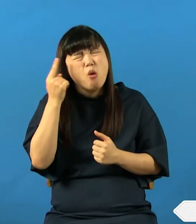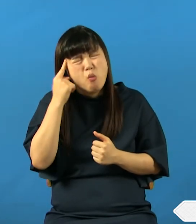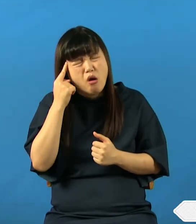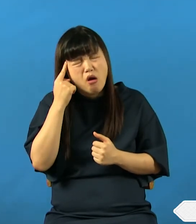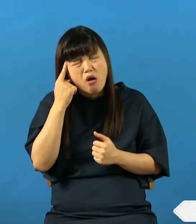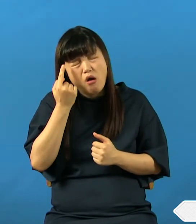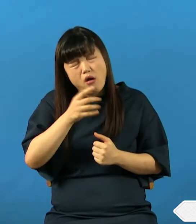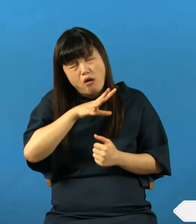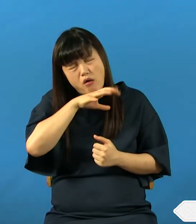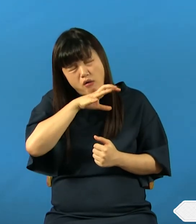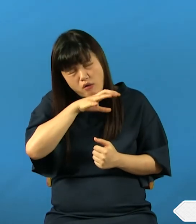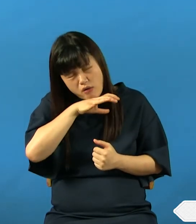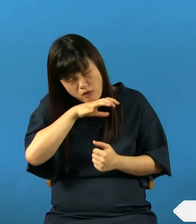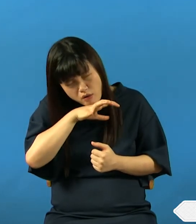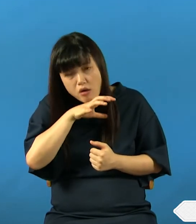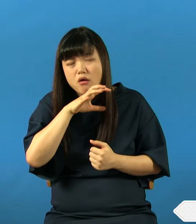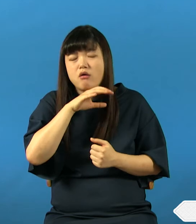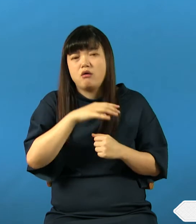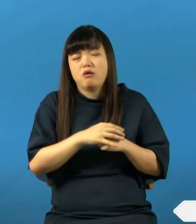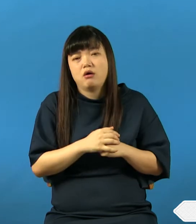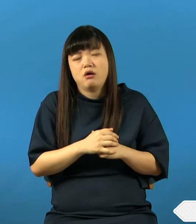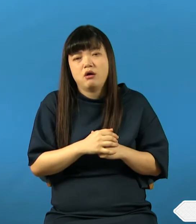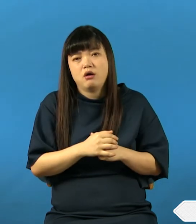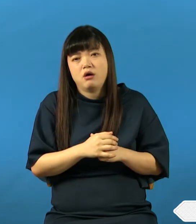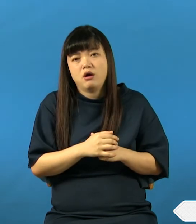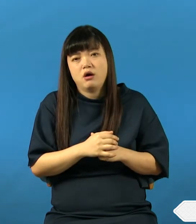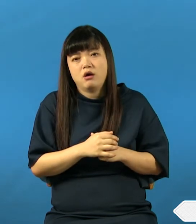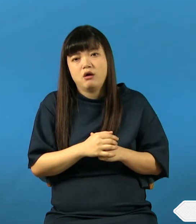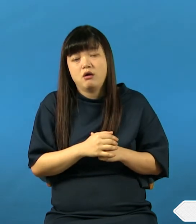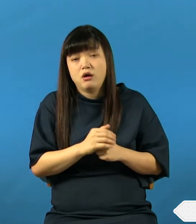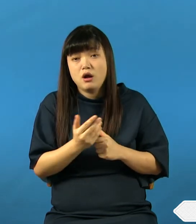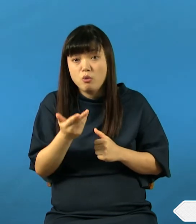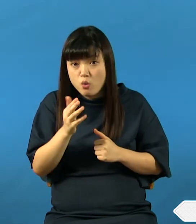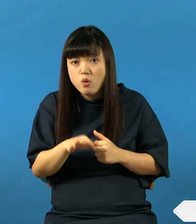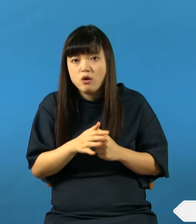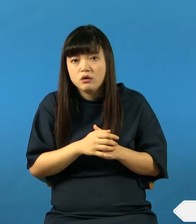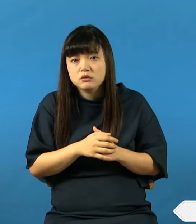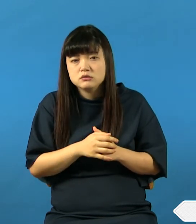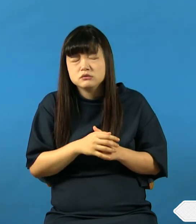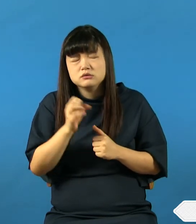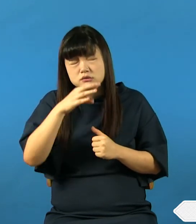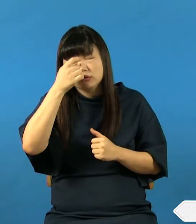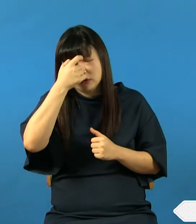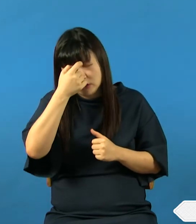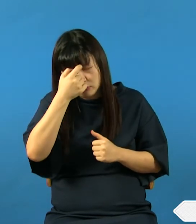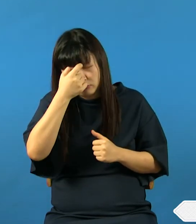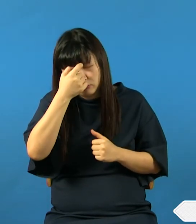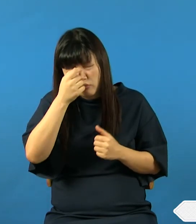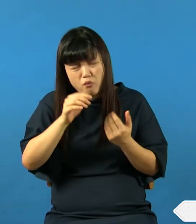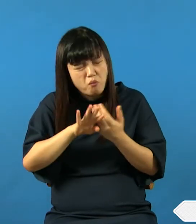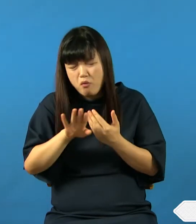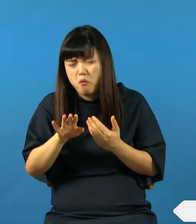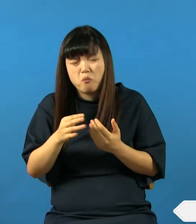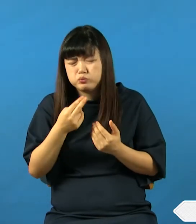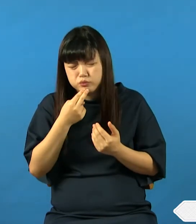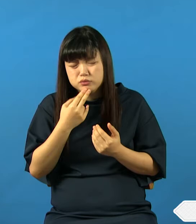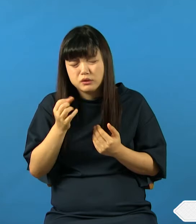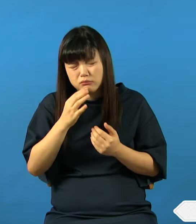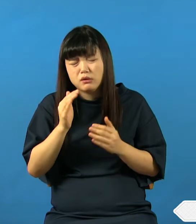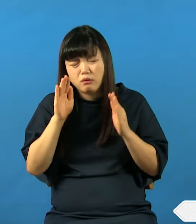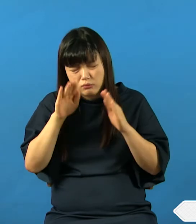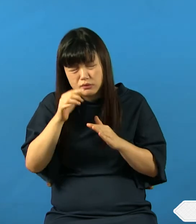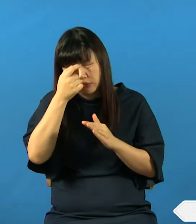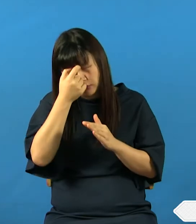하십니까? 왜 하면서 원망밖에는 나오지를 않습니다. 그래도 그저 기도할 것밖에 없으니까